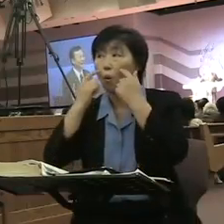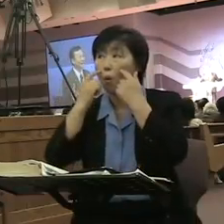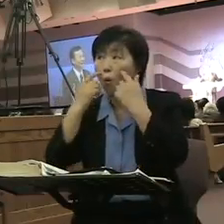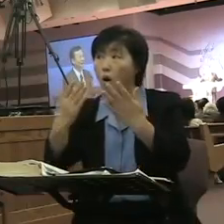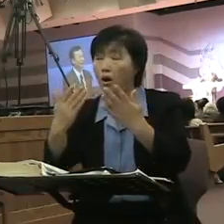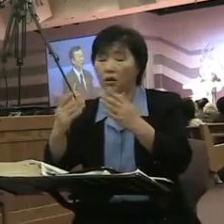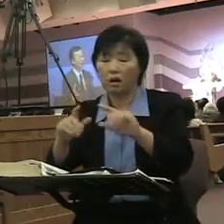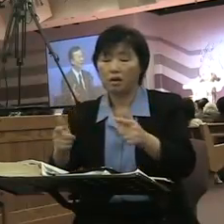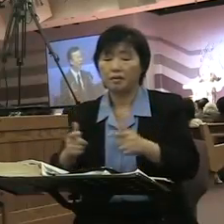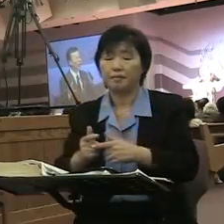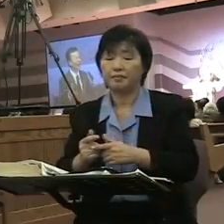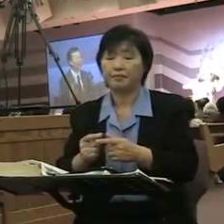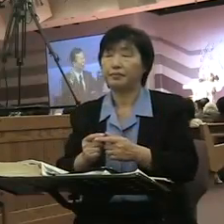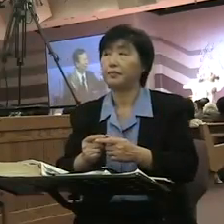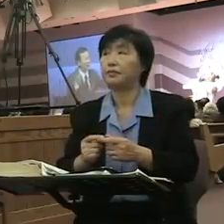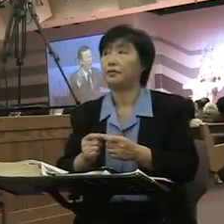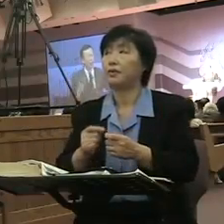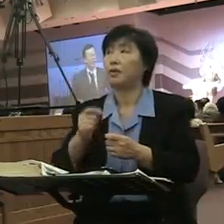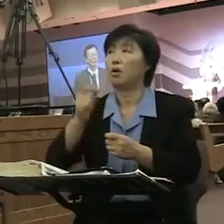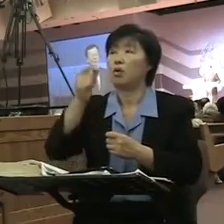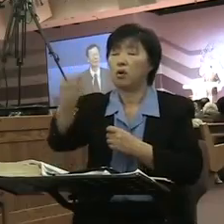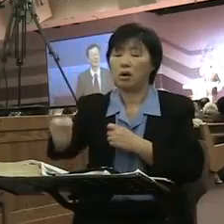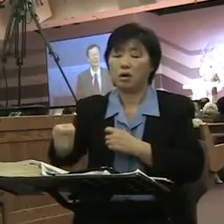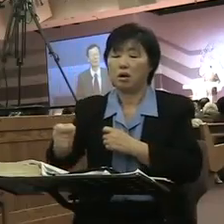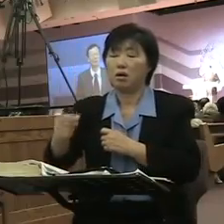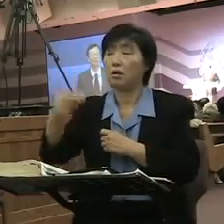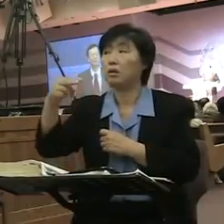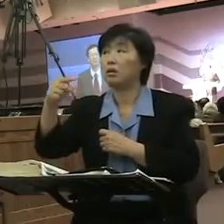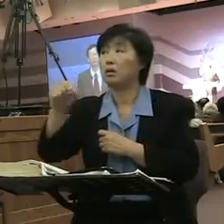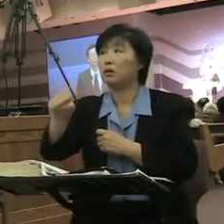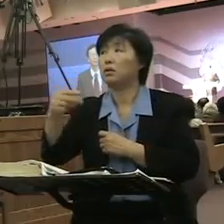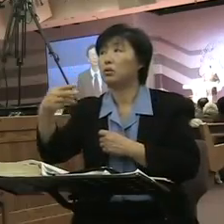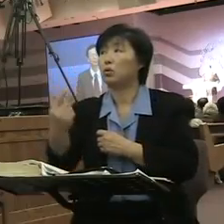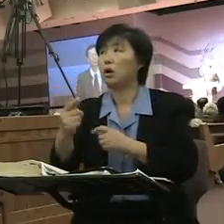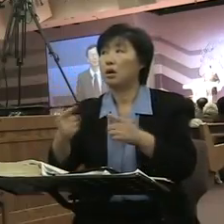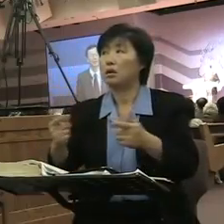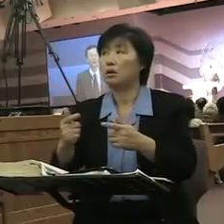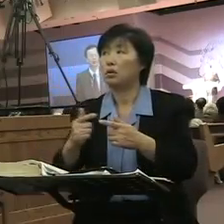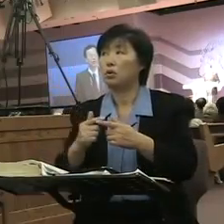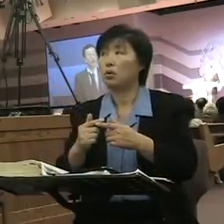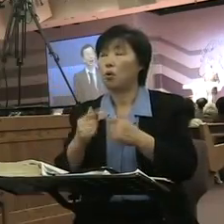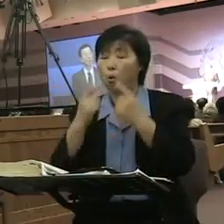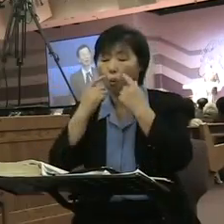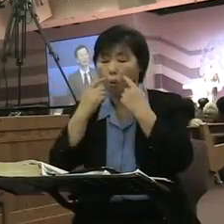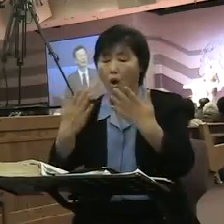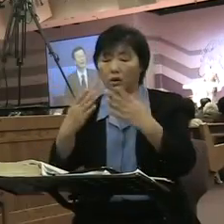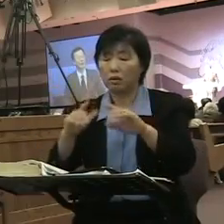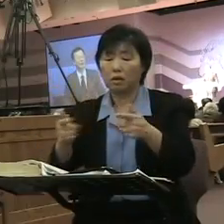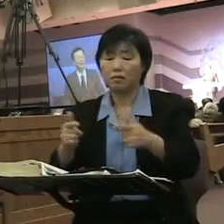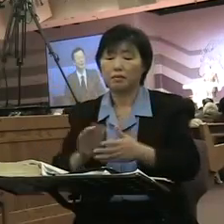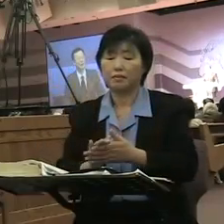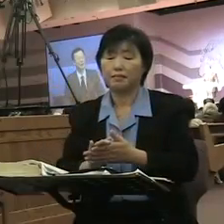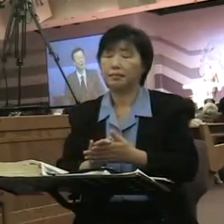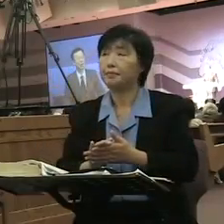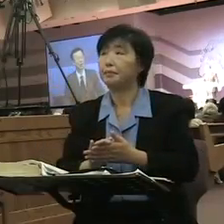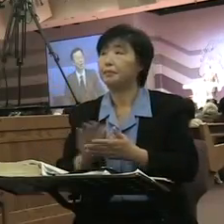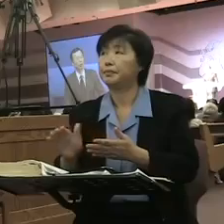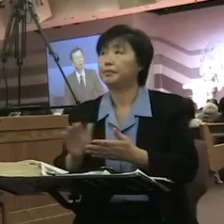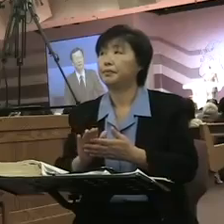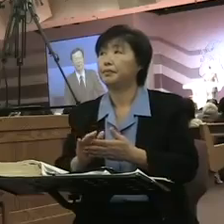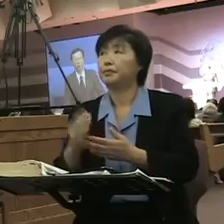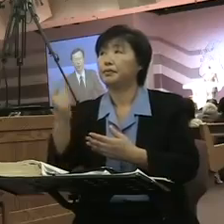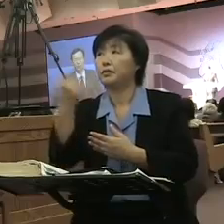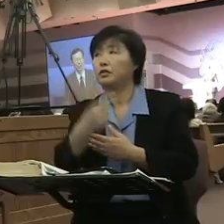아닙니다. 영원한 것도 아니고 확실한 것도 아닙니다. 언젠가 타임 매거진이